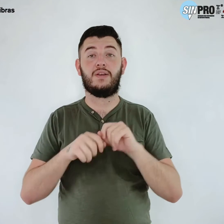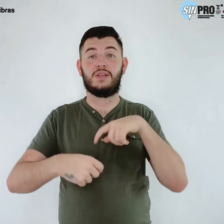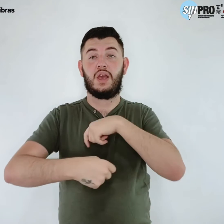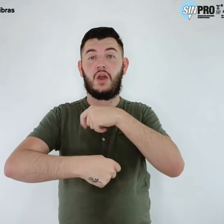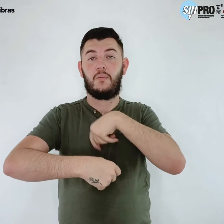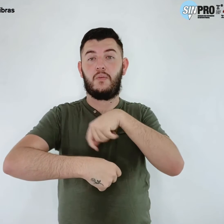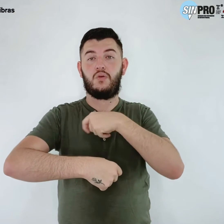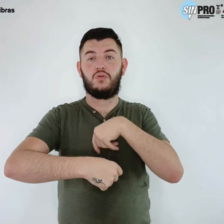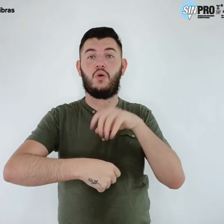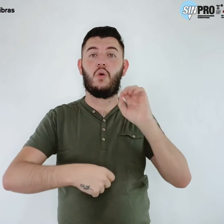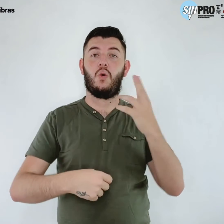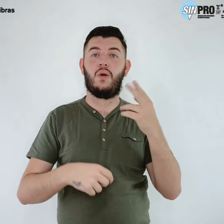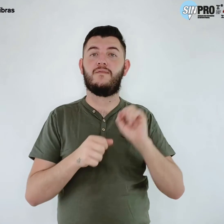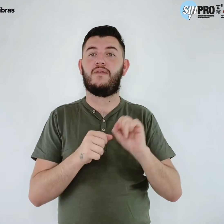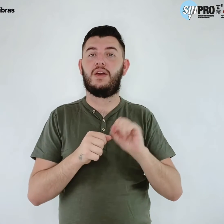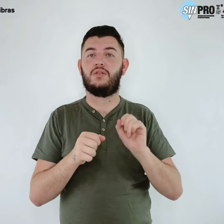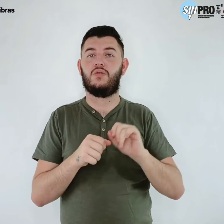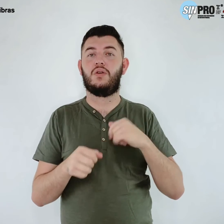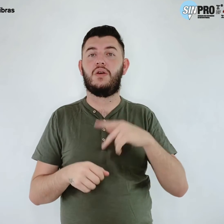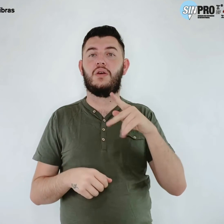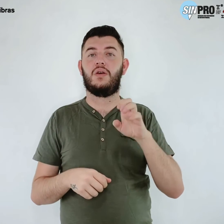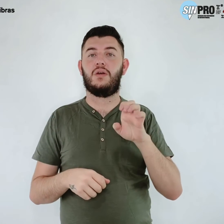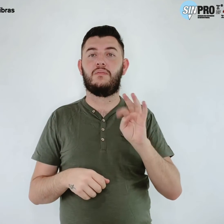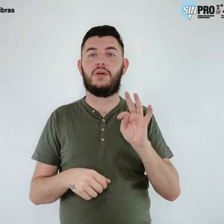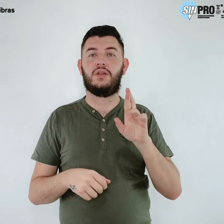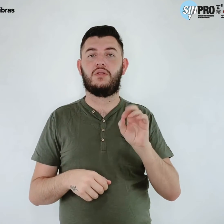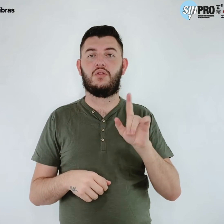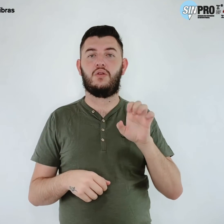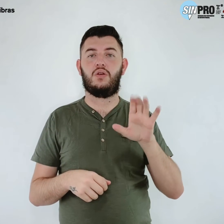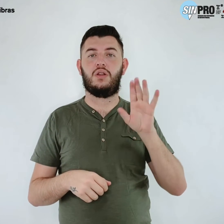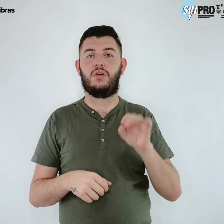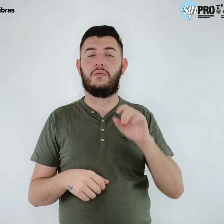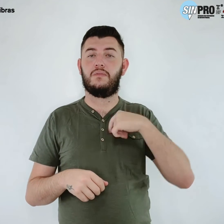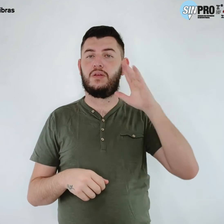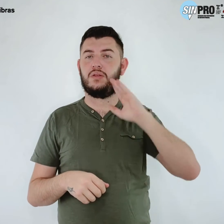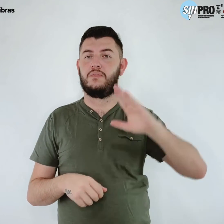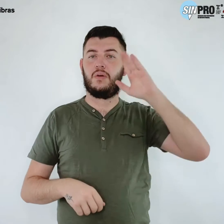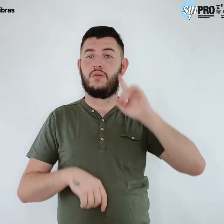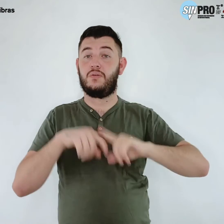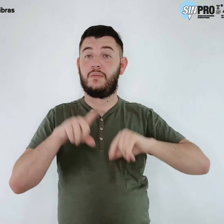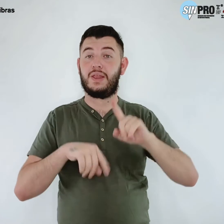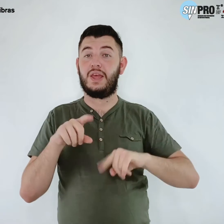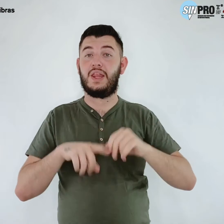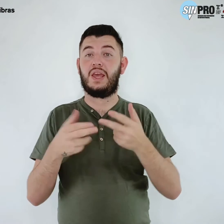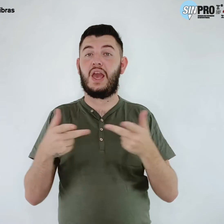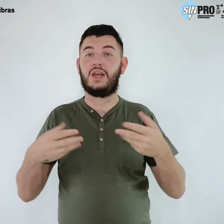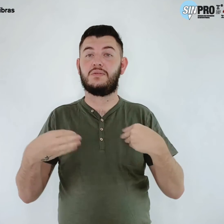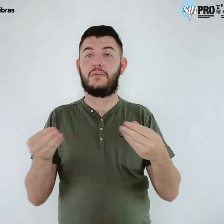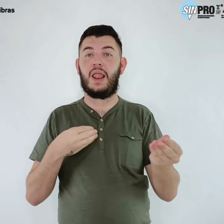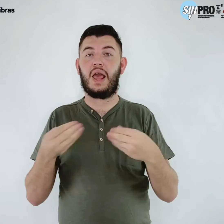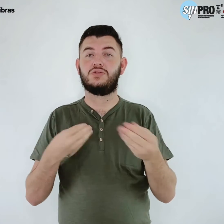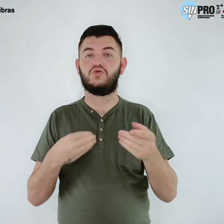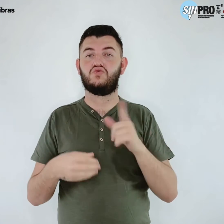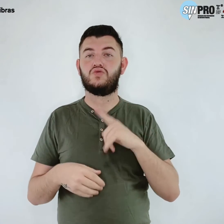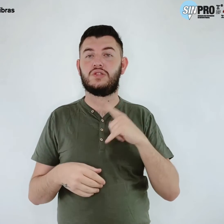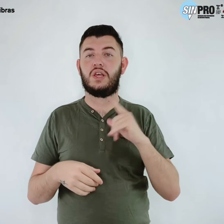equipamentos, tudo, até fazer comida, ou é feito do petróleo, principalmente por causa dos materiais